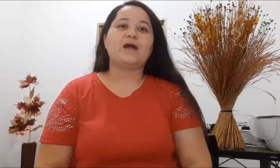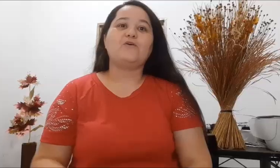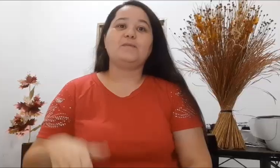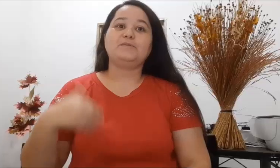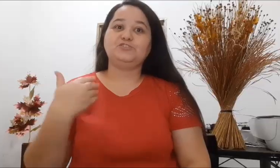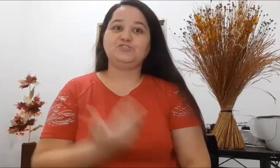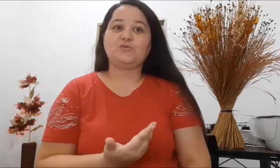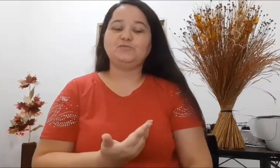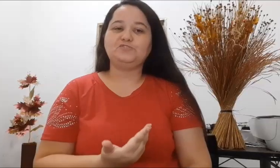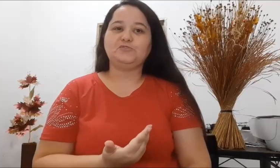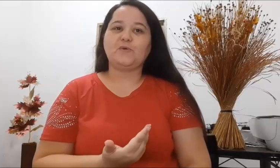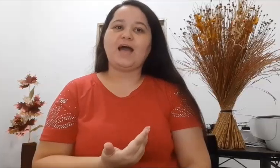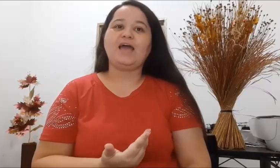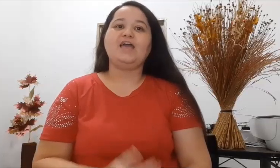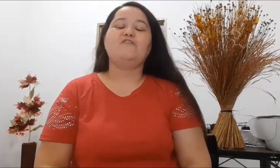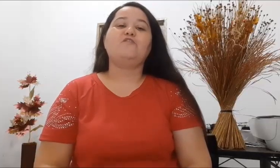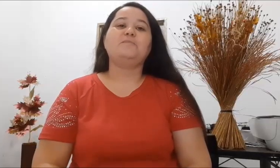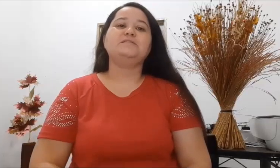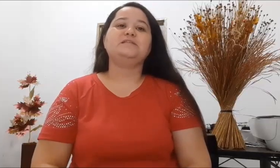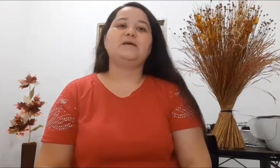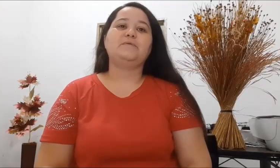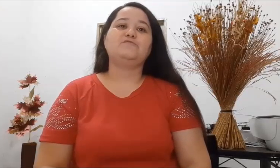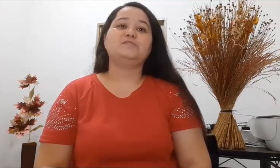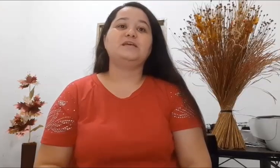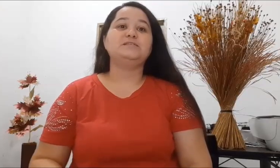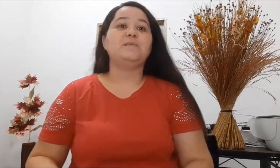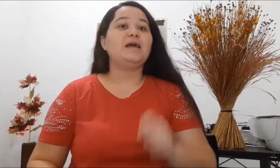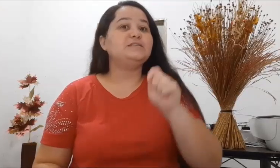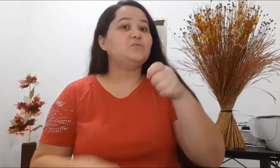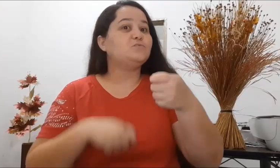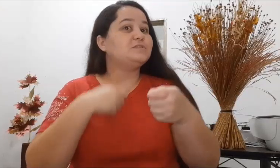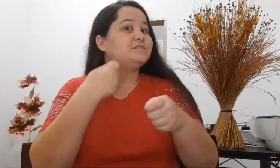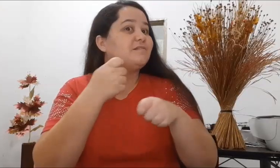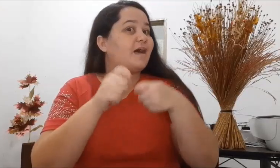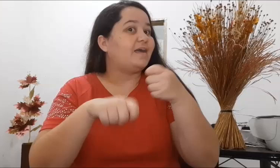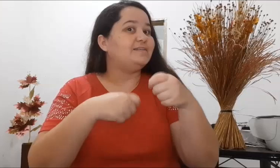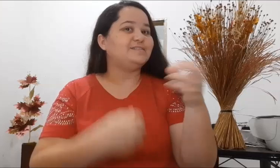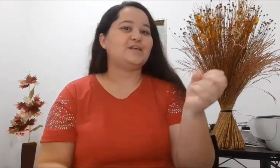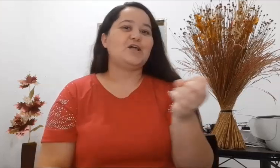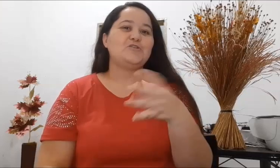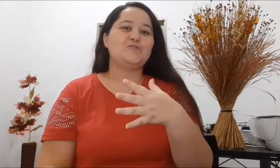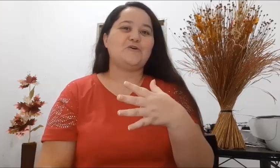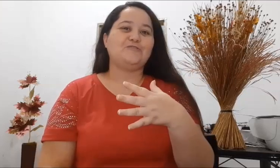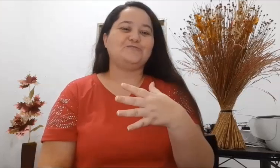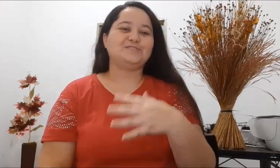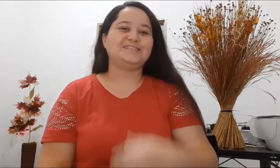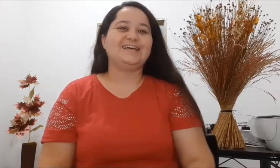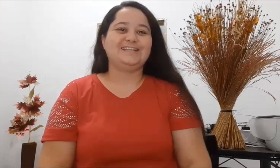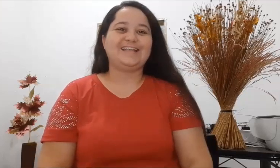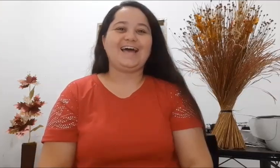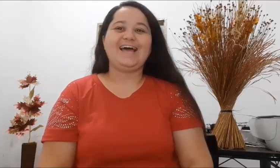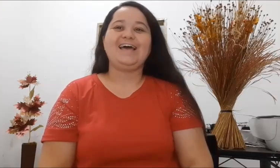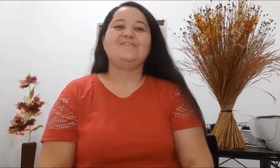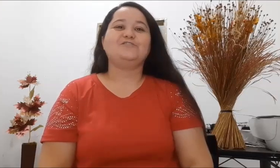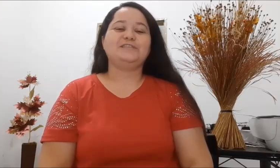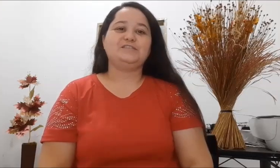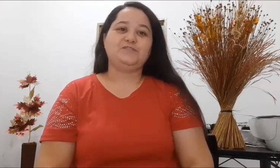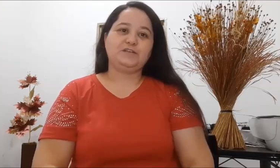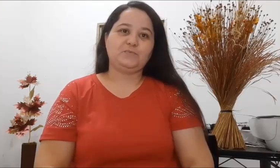Agora, para a gente continuar, eu vou apresentar para vocês mais alguns sinais novos, tá? Vocês viram aí